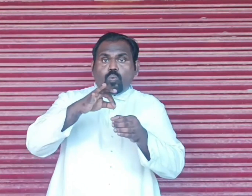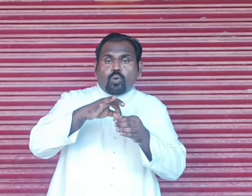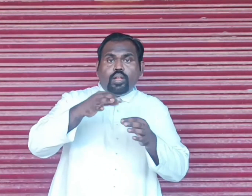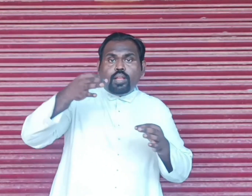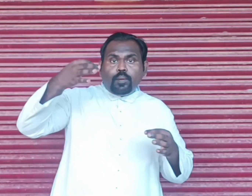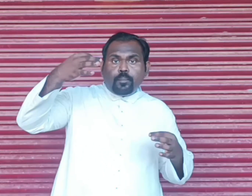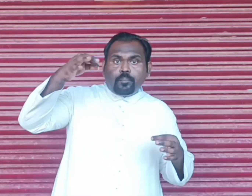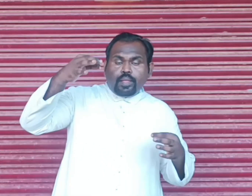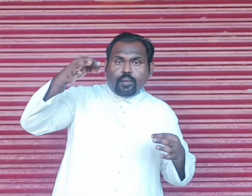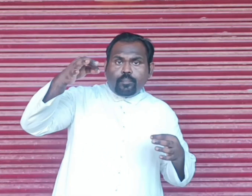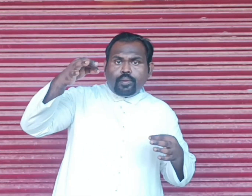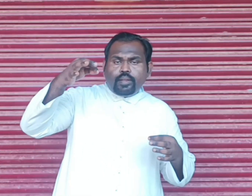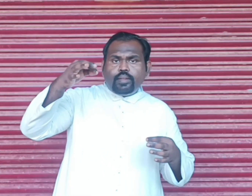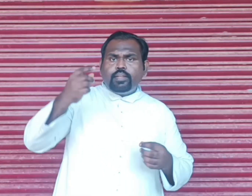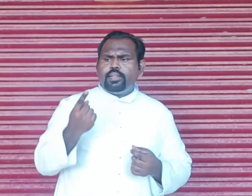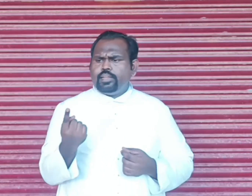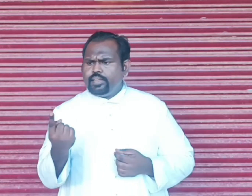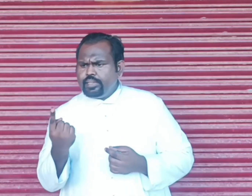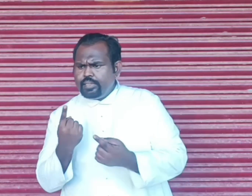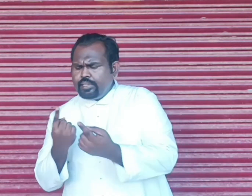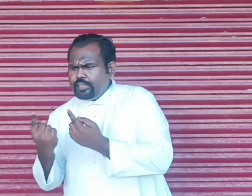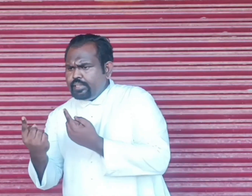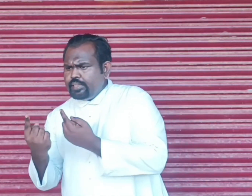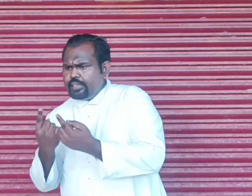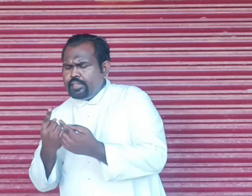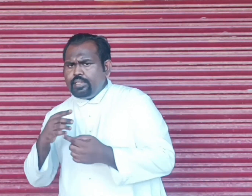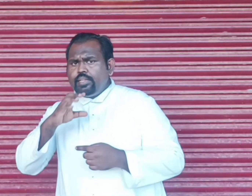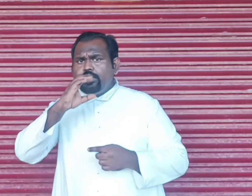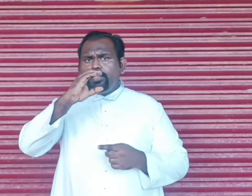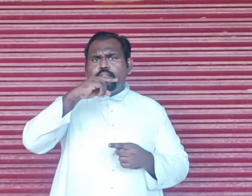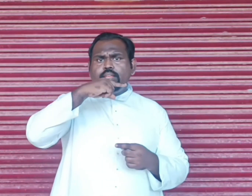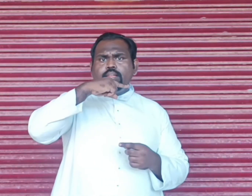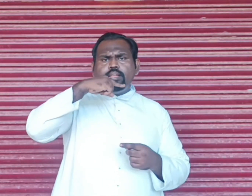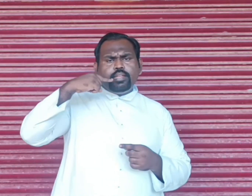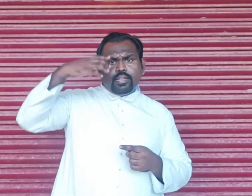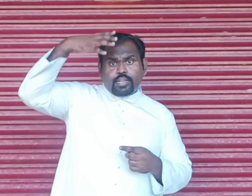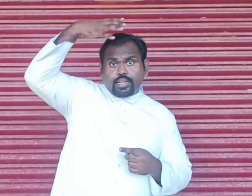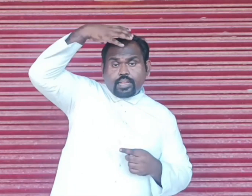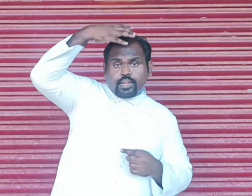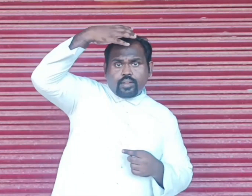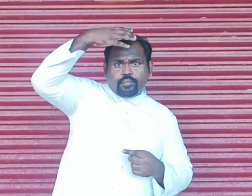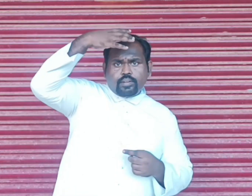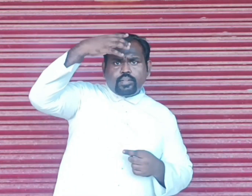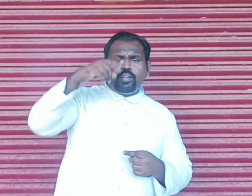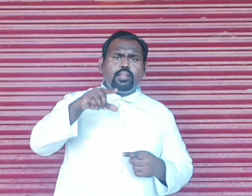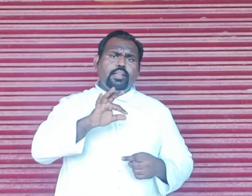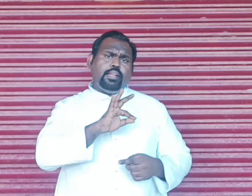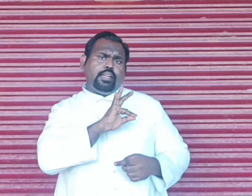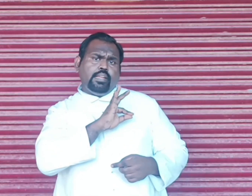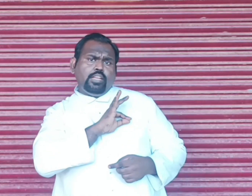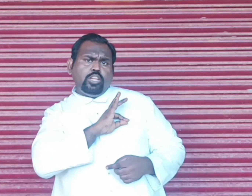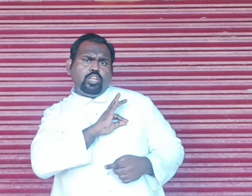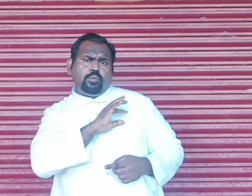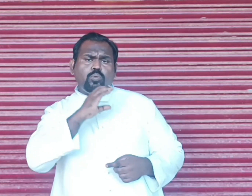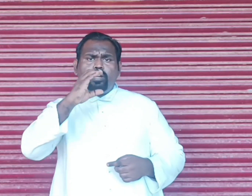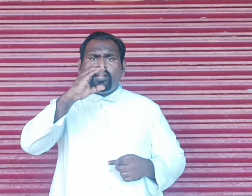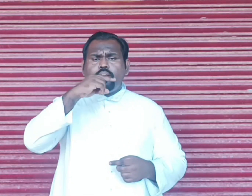ഓരോ കർദിനാൾമാരും വോട്ട് ചെയ്യുവാനുള്ള പേപ്പറിൽ തങ്ങൾക്കിഷ്ടപ്പെട്ട ഒരു കർദിനാളിൻ്റെ